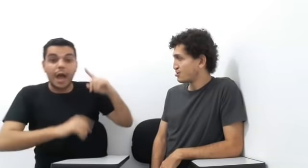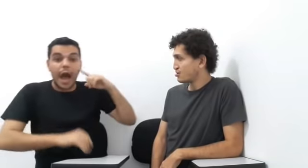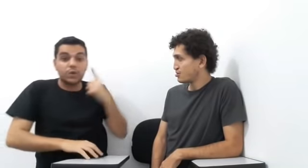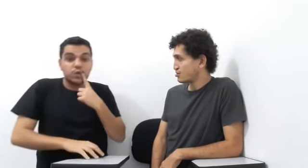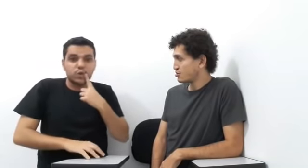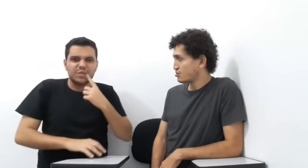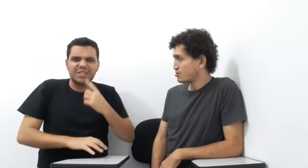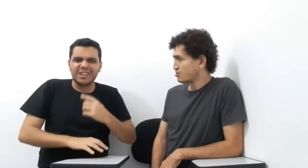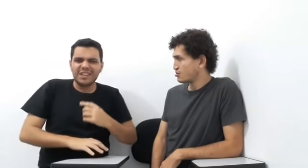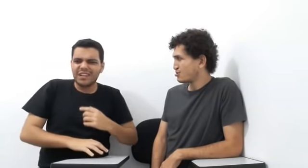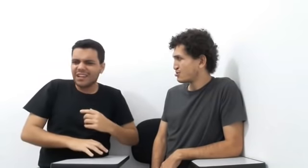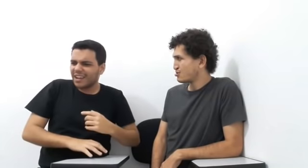Aí os surdos,